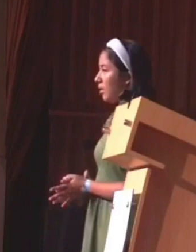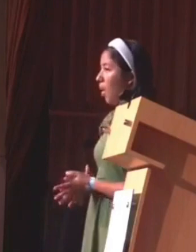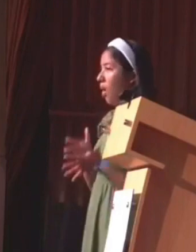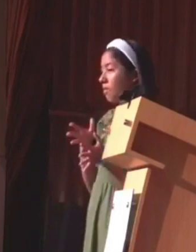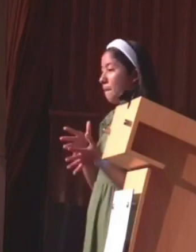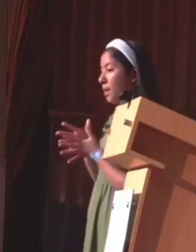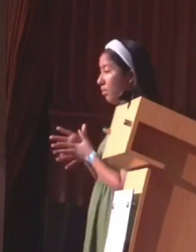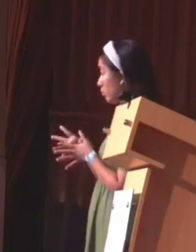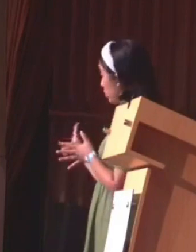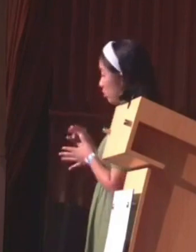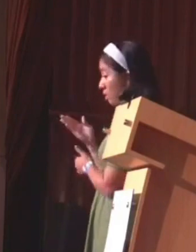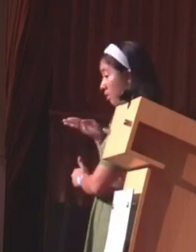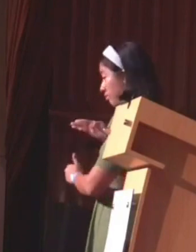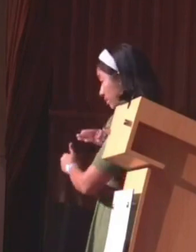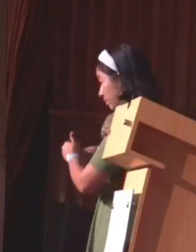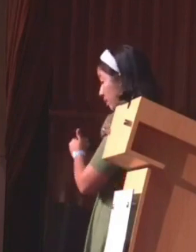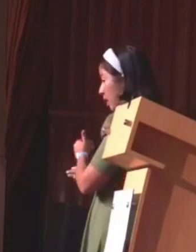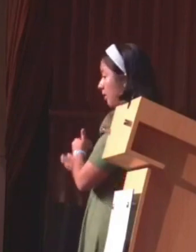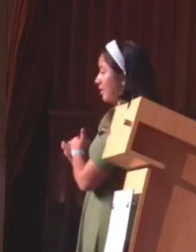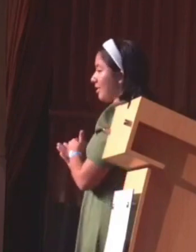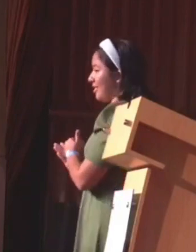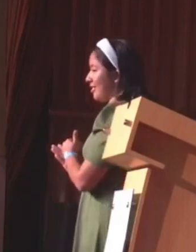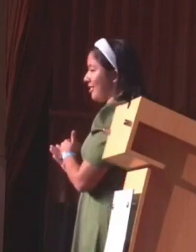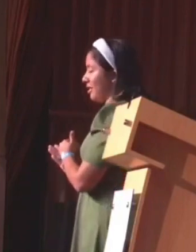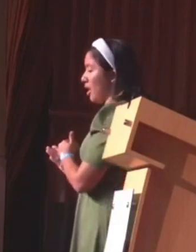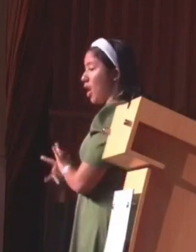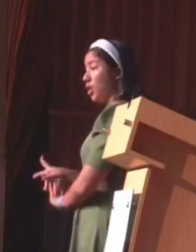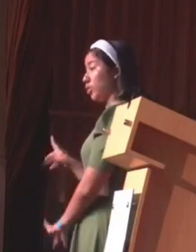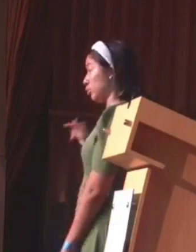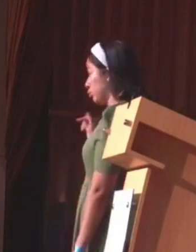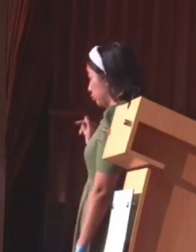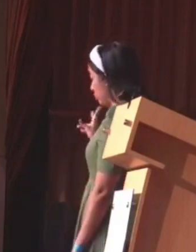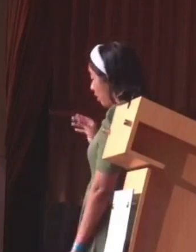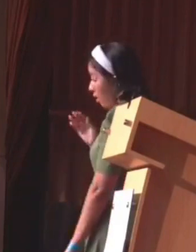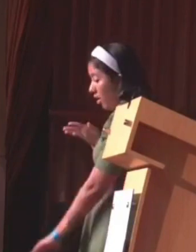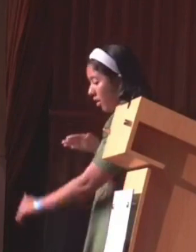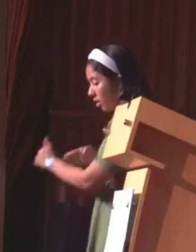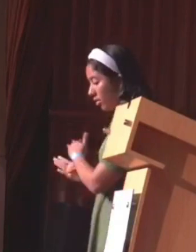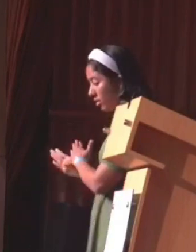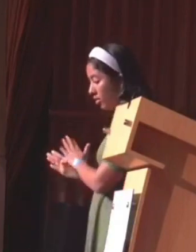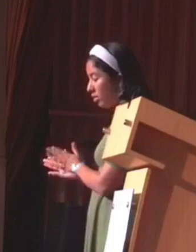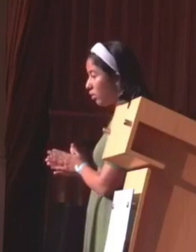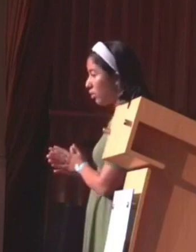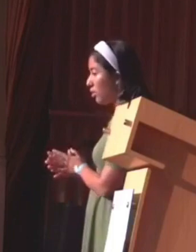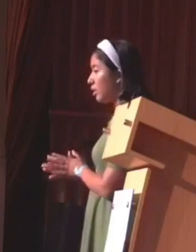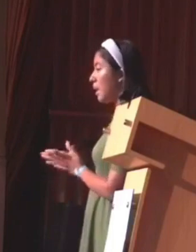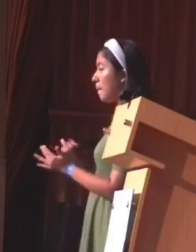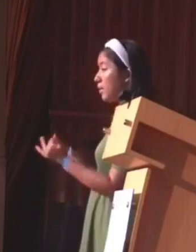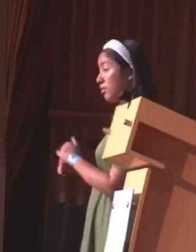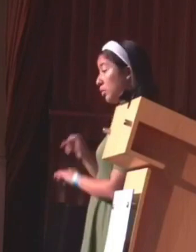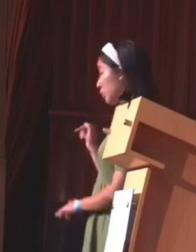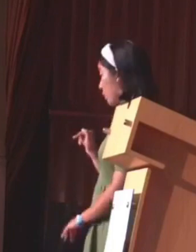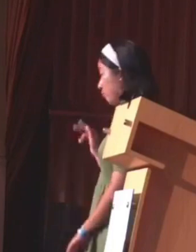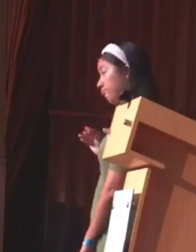entrar, como habla de Mauro Rubén. Tú no vas a entrar. Tú apenas tienes tarjeta de predicador, tú no puedes entrar.